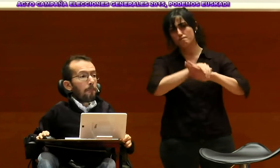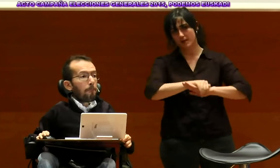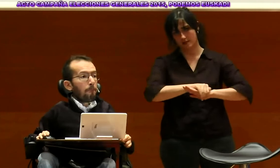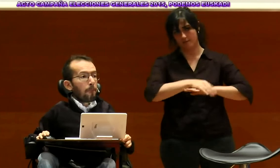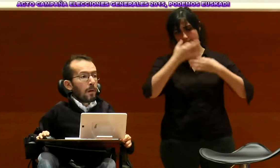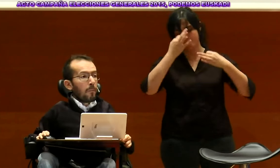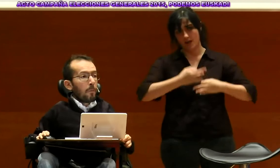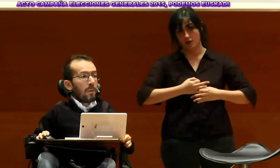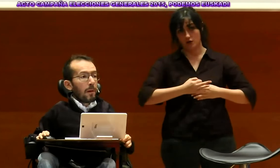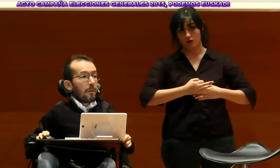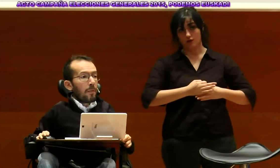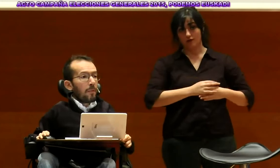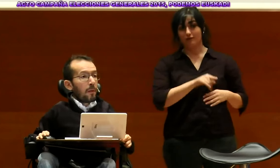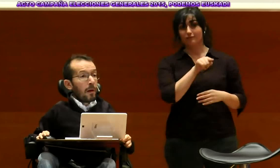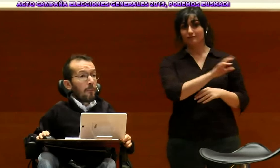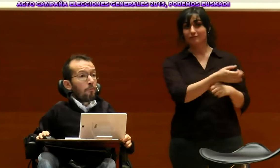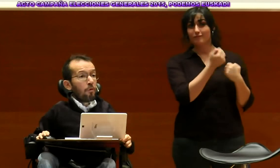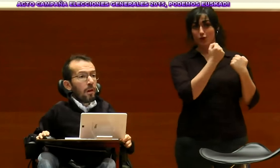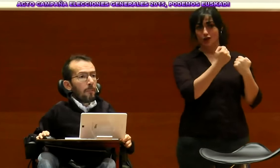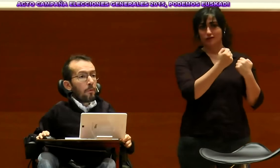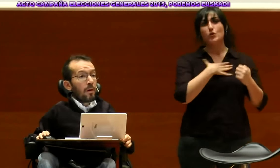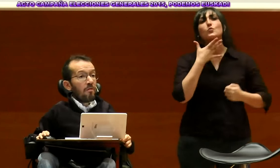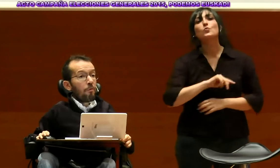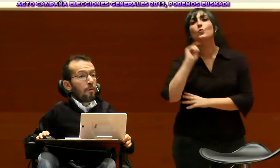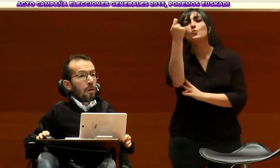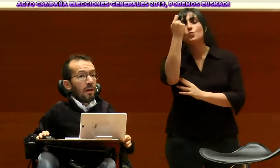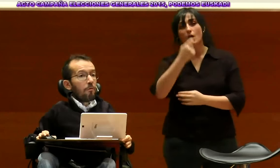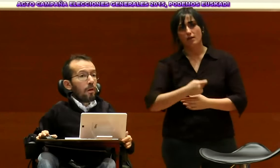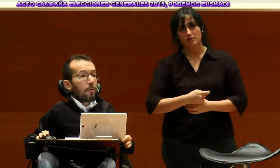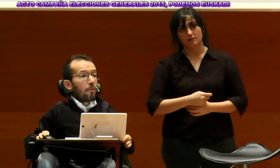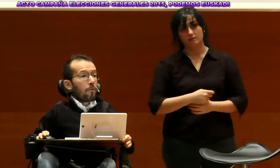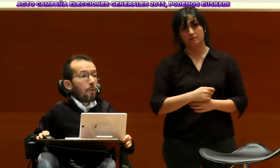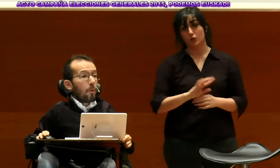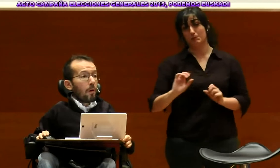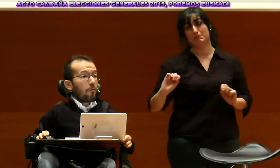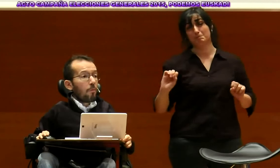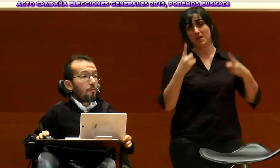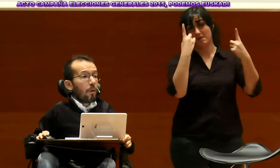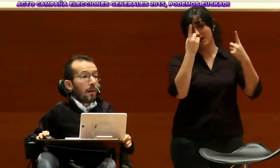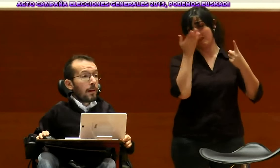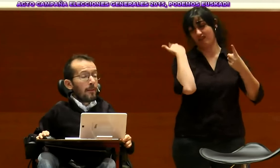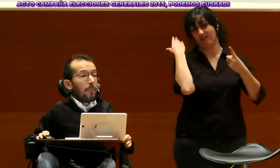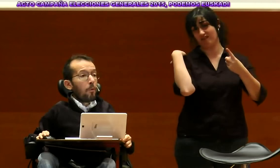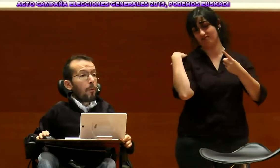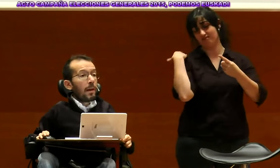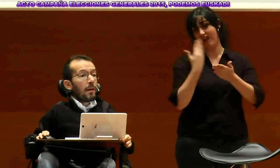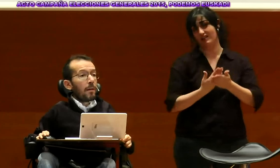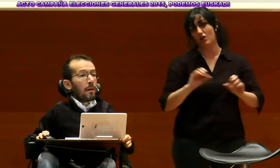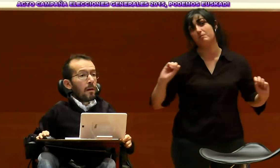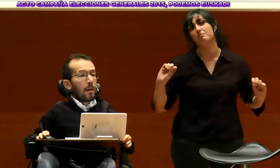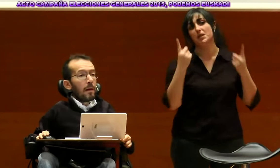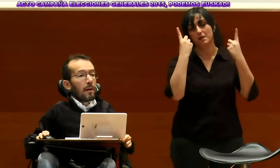ganar por primera vez en mucho tiempo. Y eso es lo que nos ilusiona. De poco